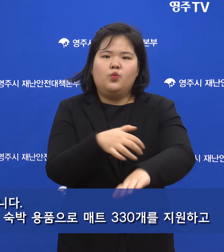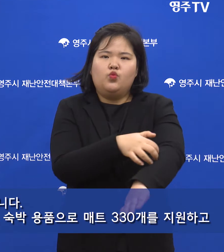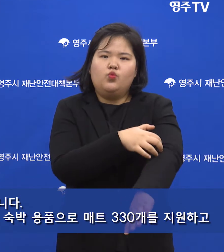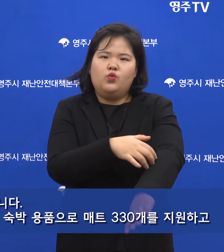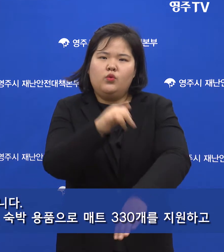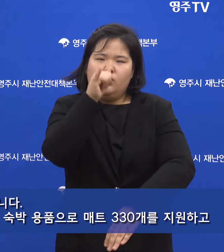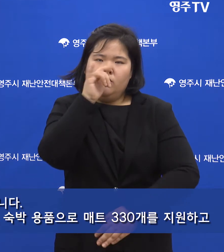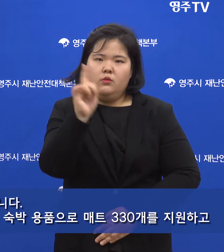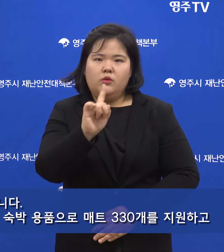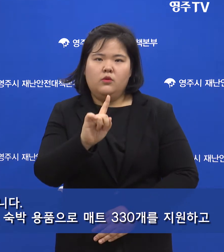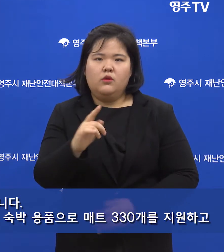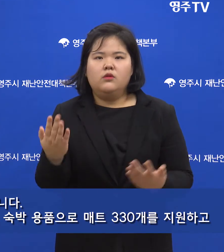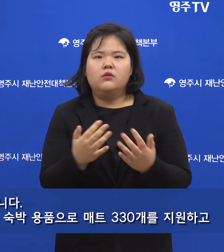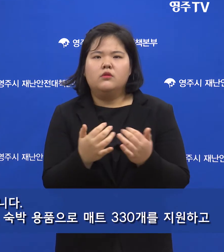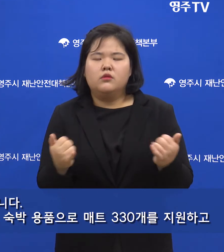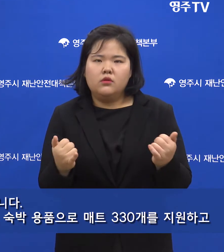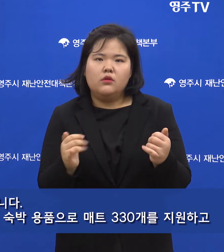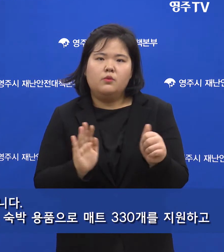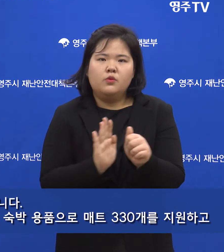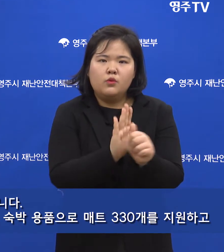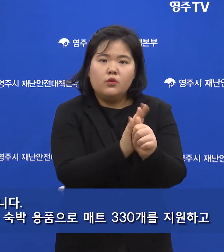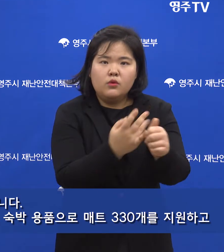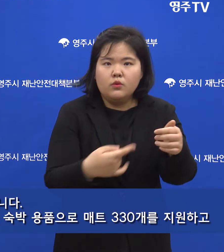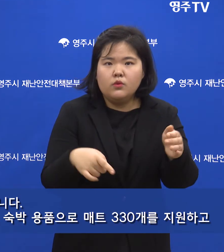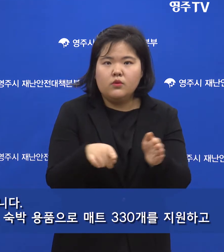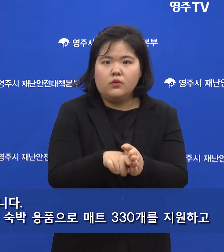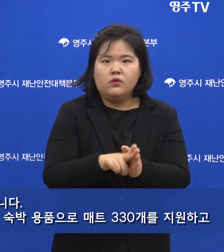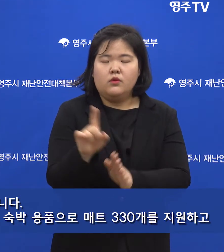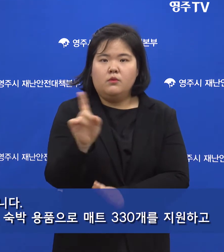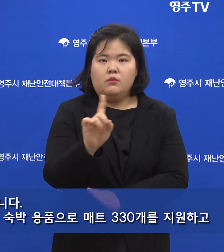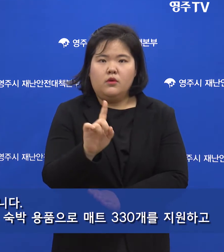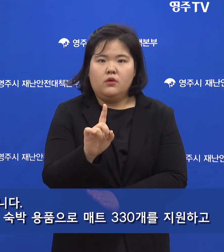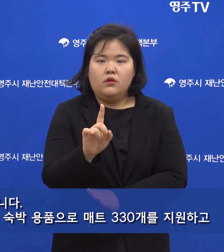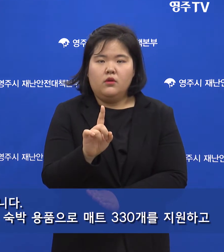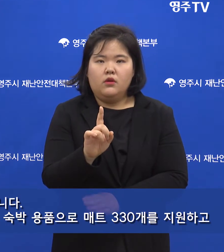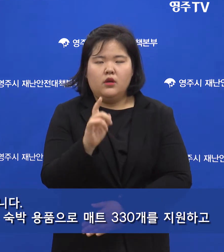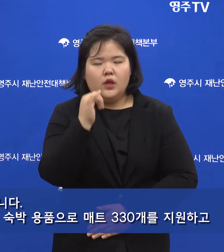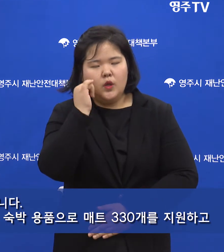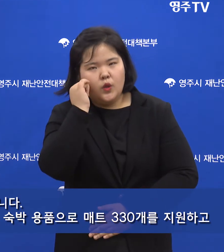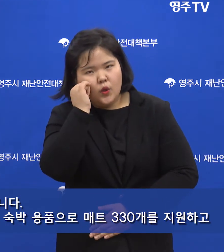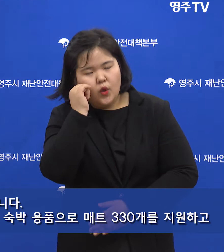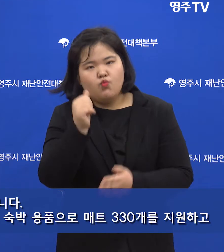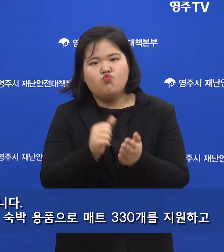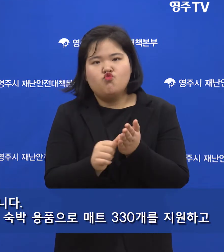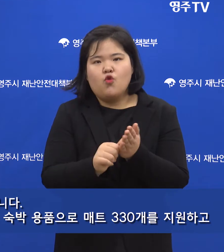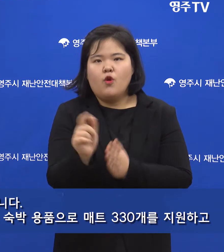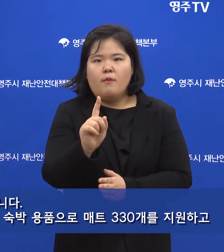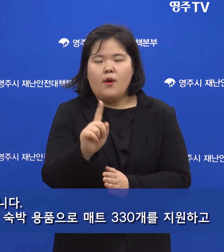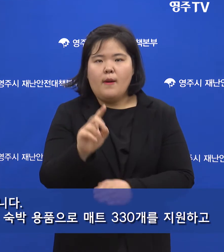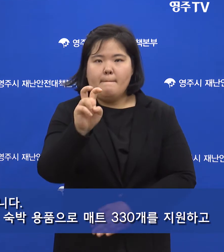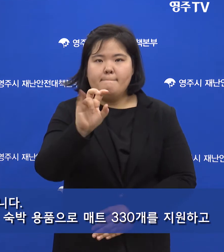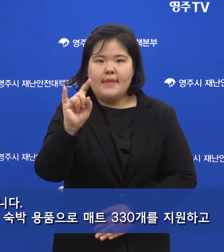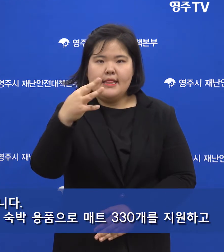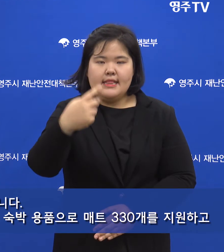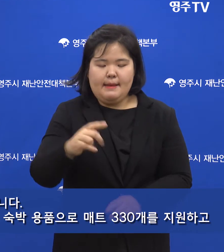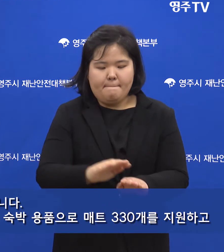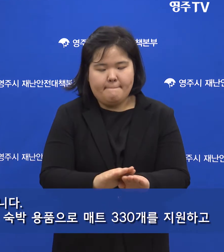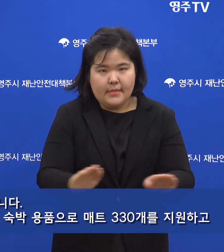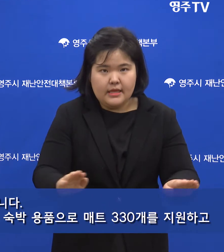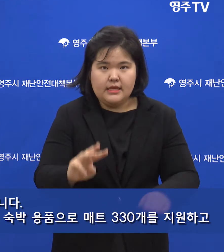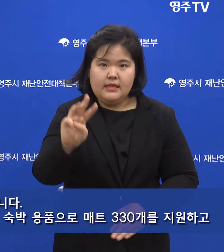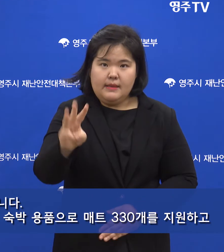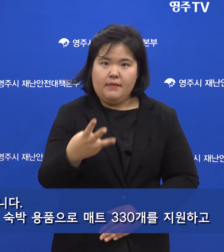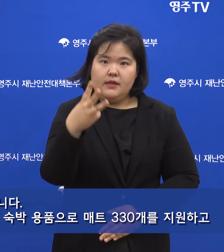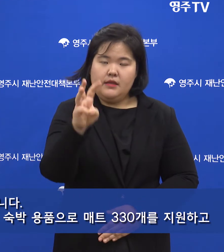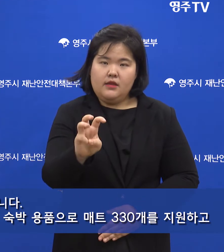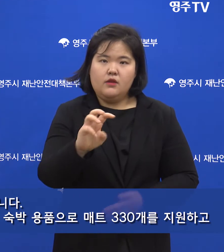특히 종사자들의 어려움을 지원하기 위해서 우리가 숙박용품으로 매트를